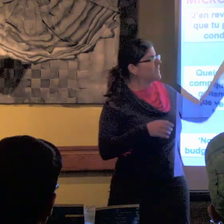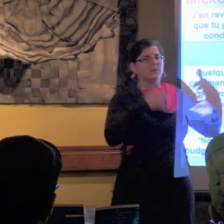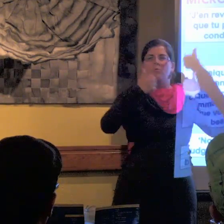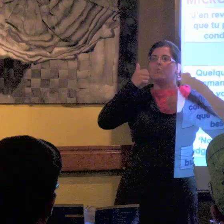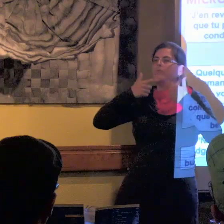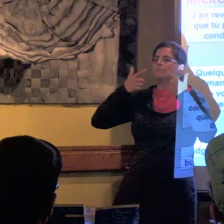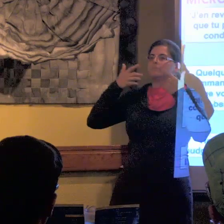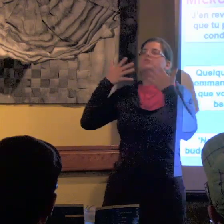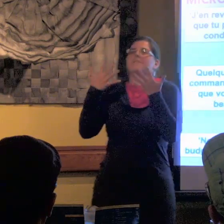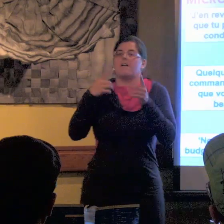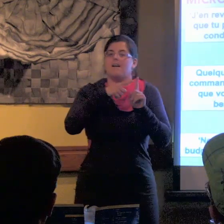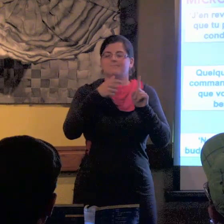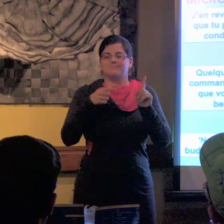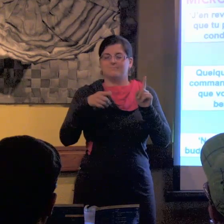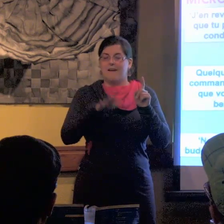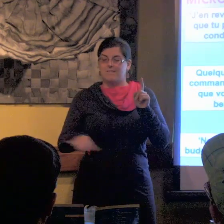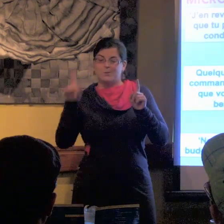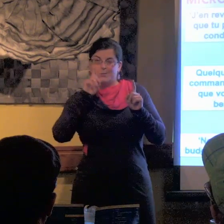pas faire.